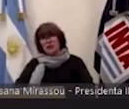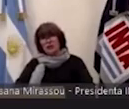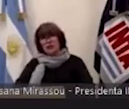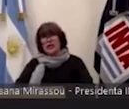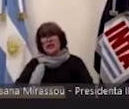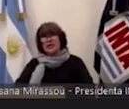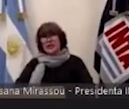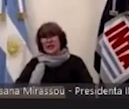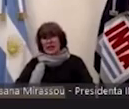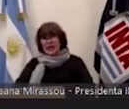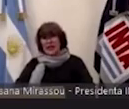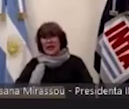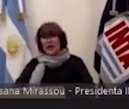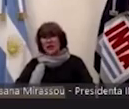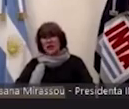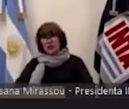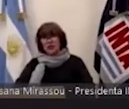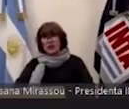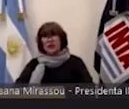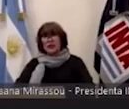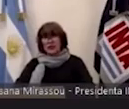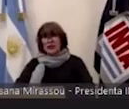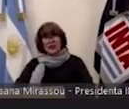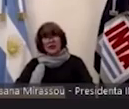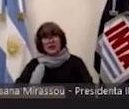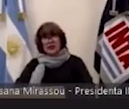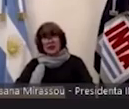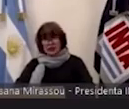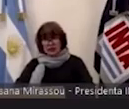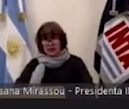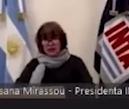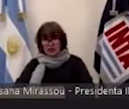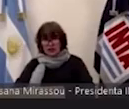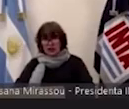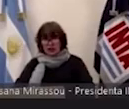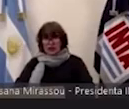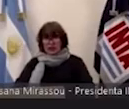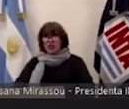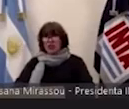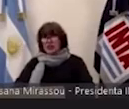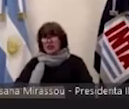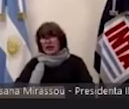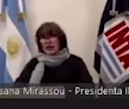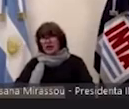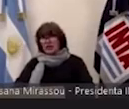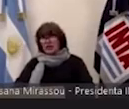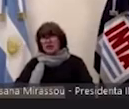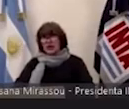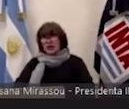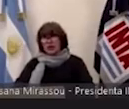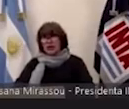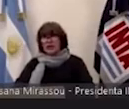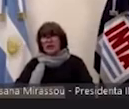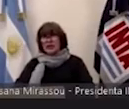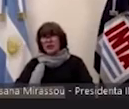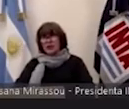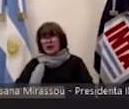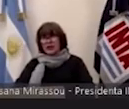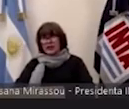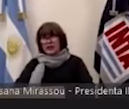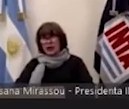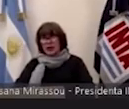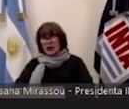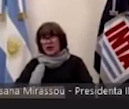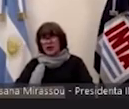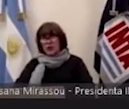ámbitos institucionales, generar conocimiento y estrategias de intervención, considerando los temas de violencia,